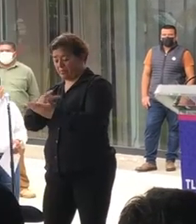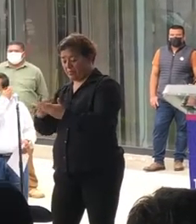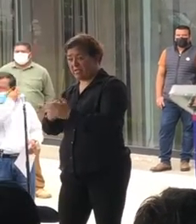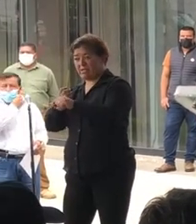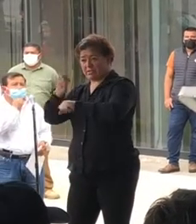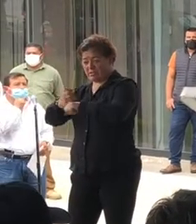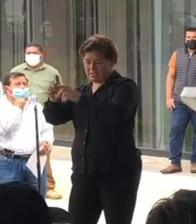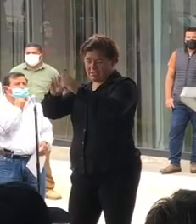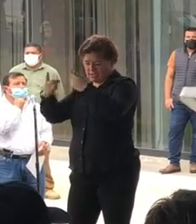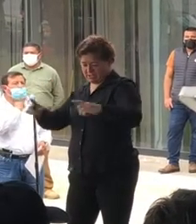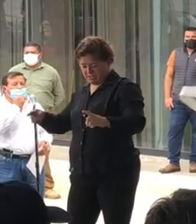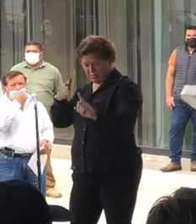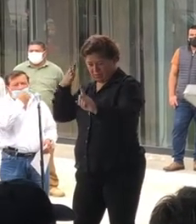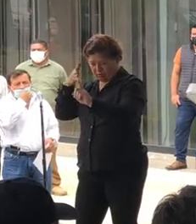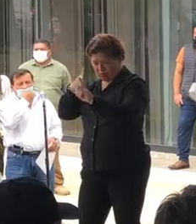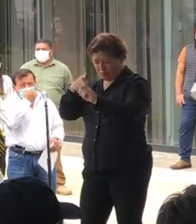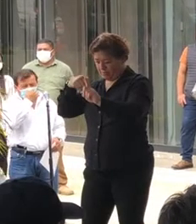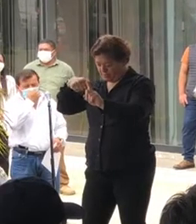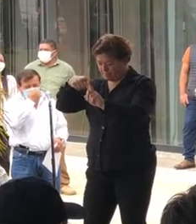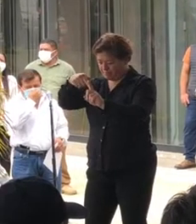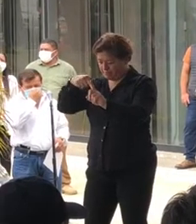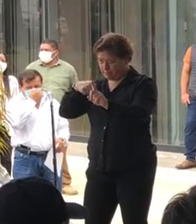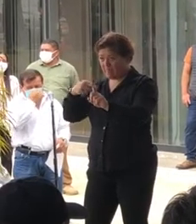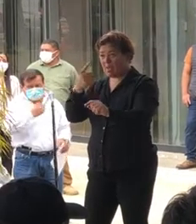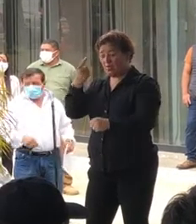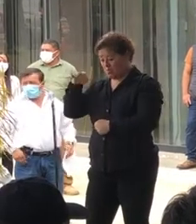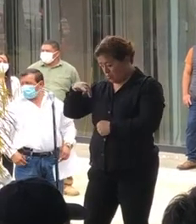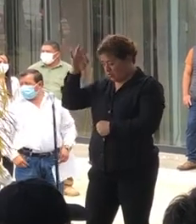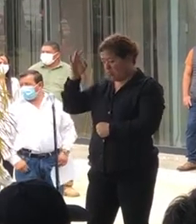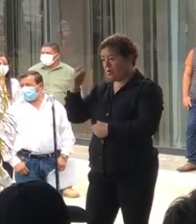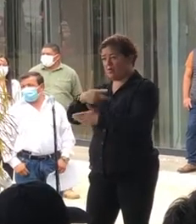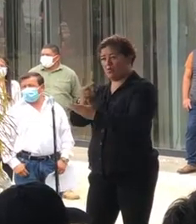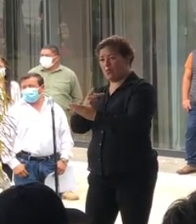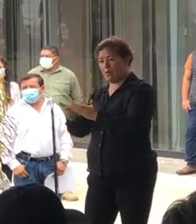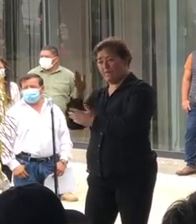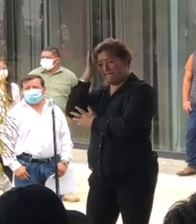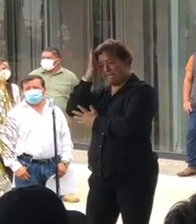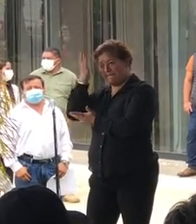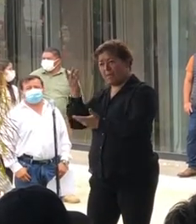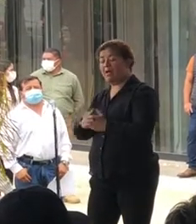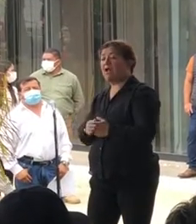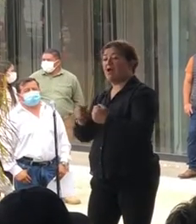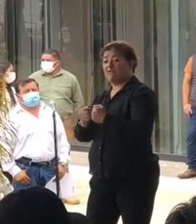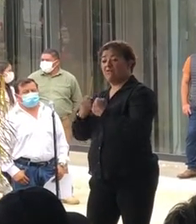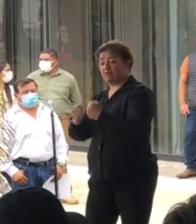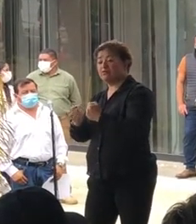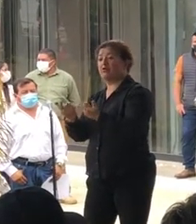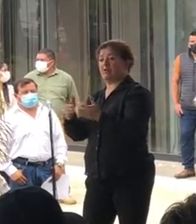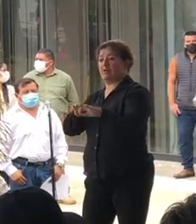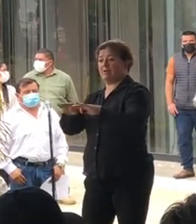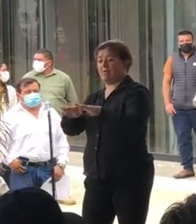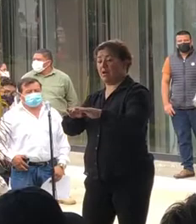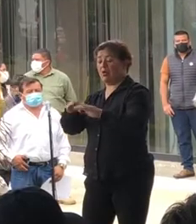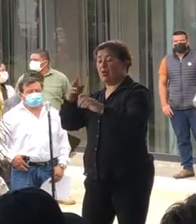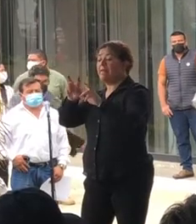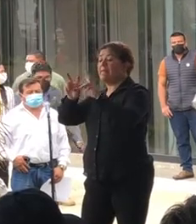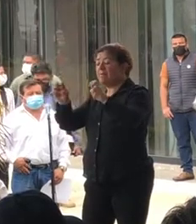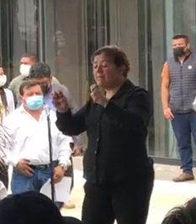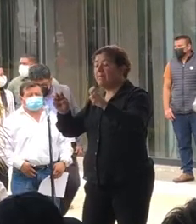desarrollo establecimos como uno de los programas principales el fortalecimiento de las acciones en materia de